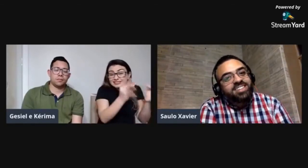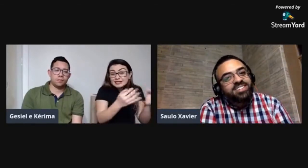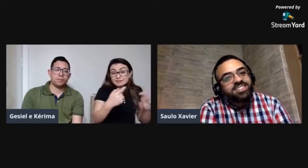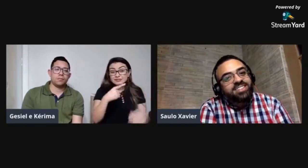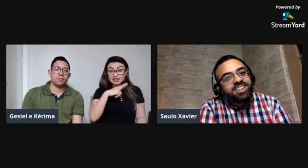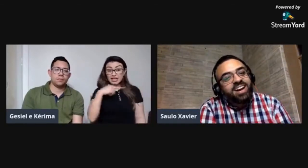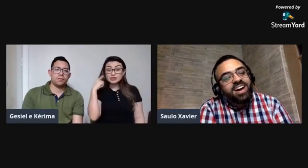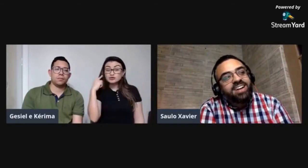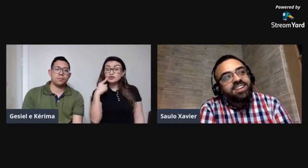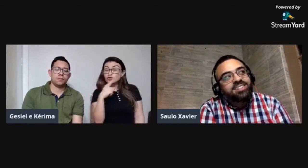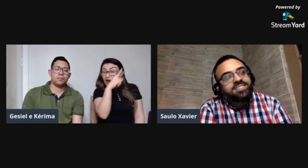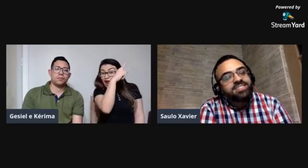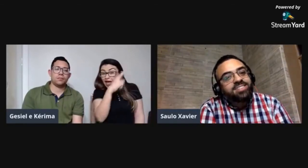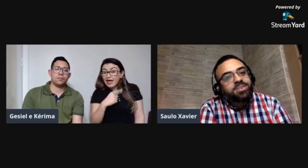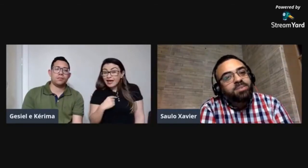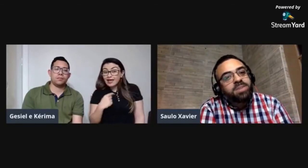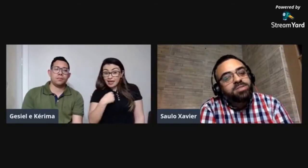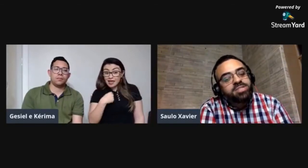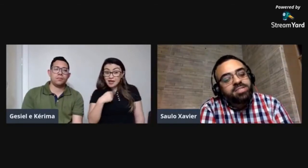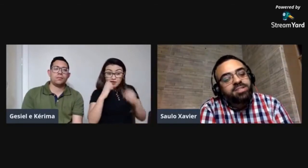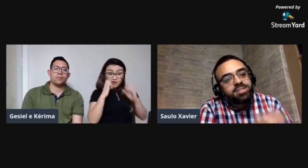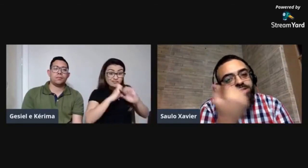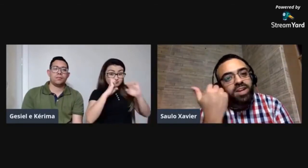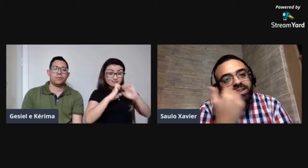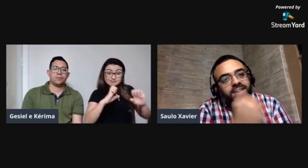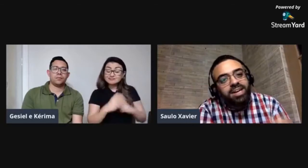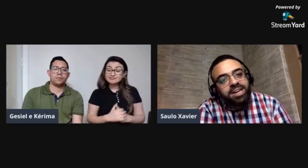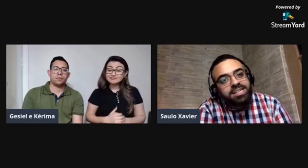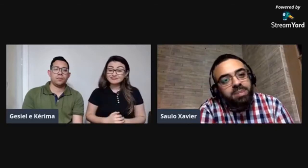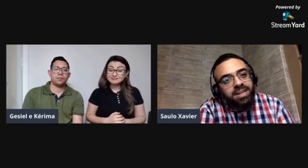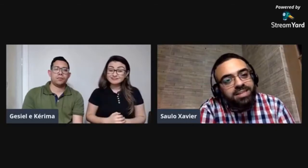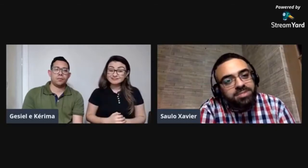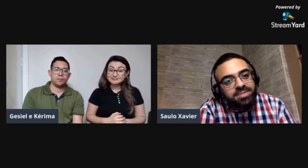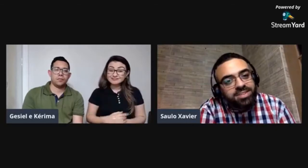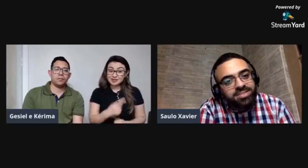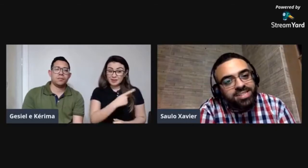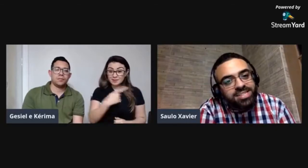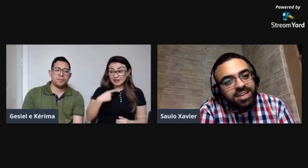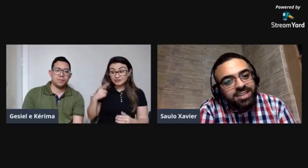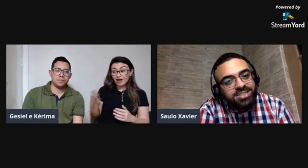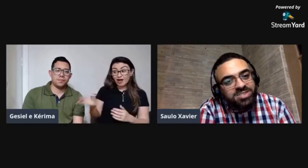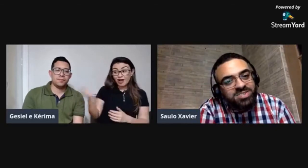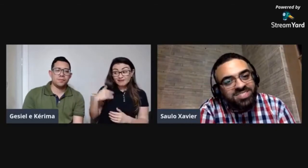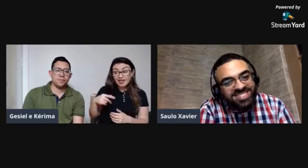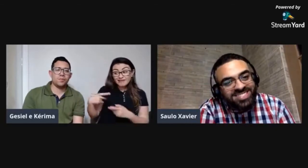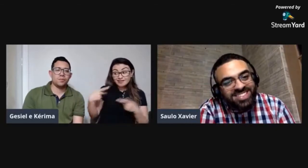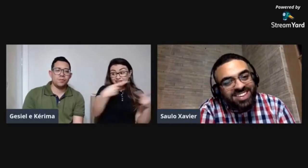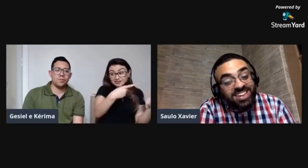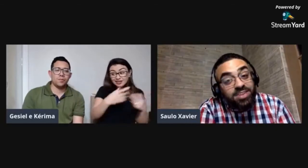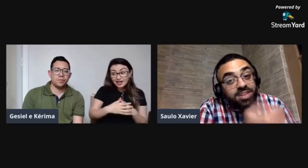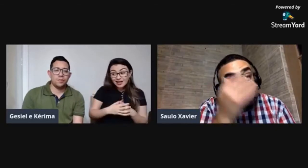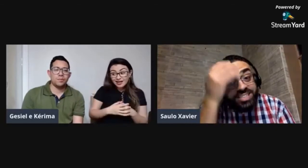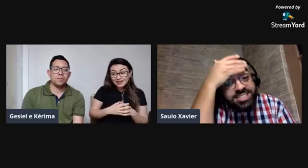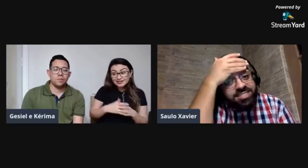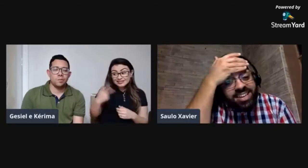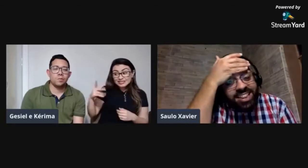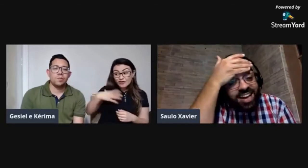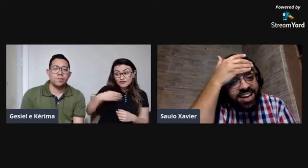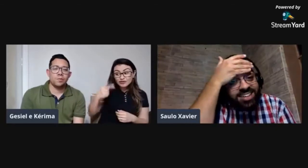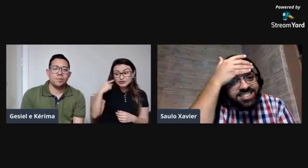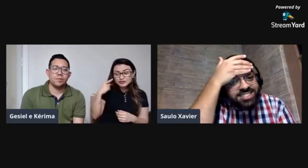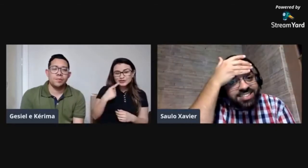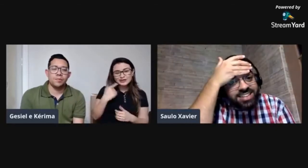Então, assim, cara, o pastor disse assim, ó, seus filhos estão aqui esperando que você volte visitar de novo. Eu falei, gente,